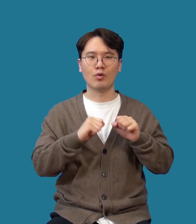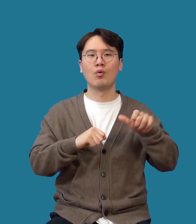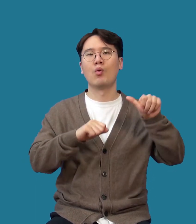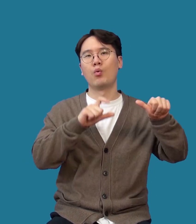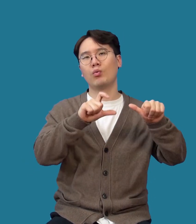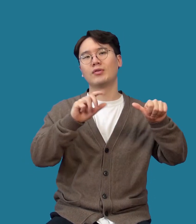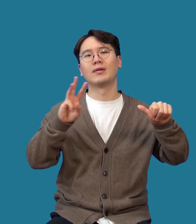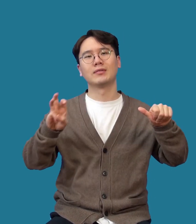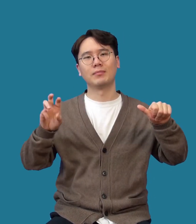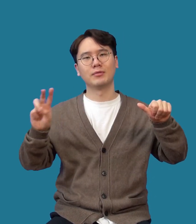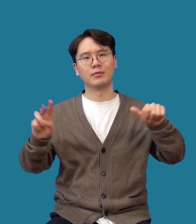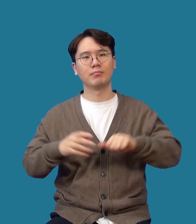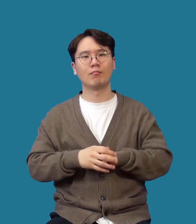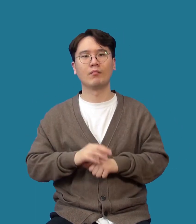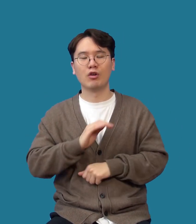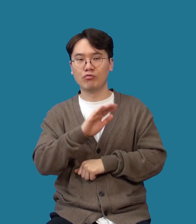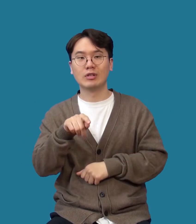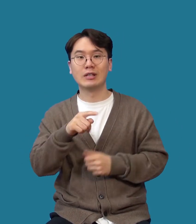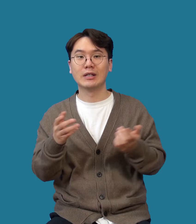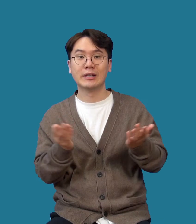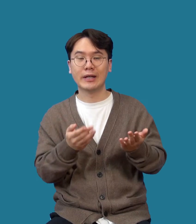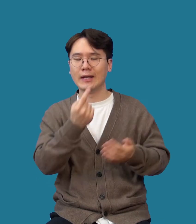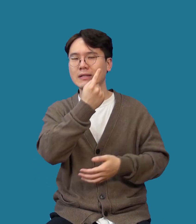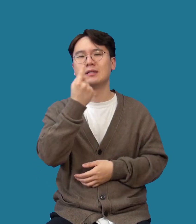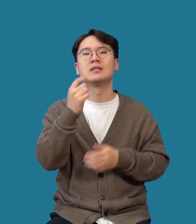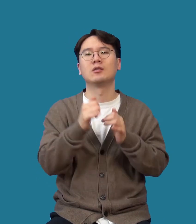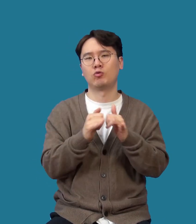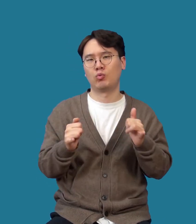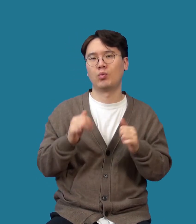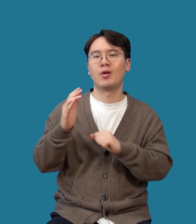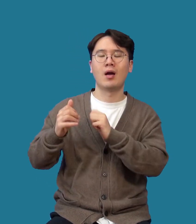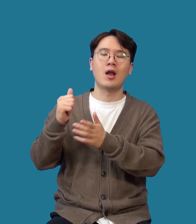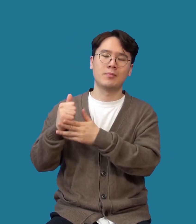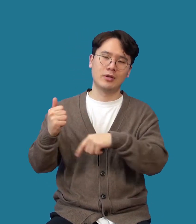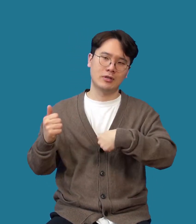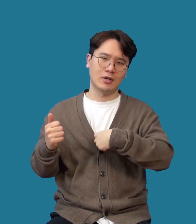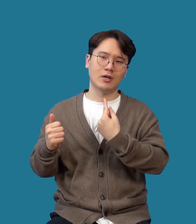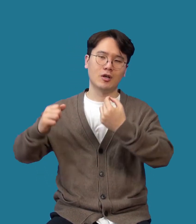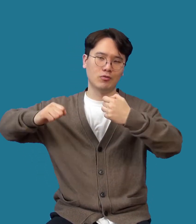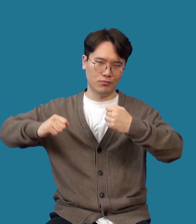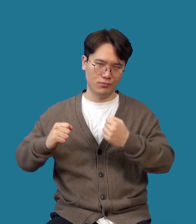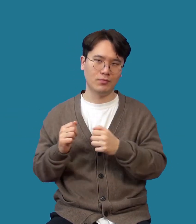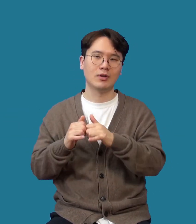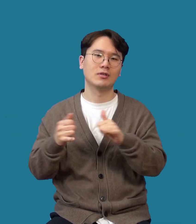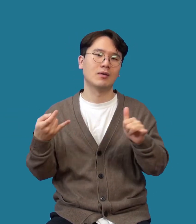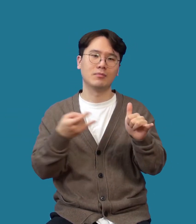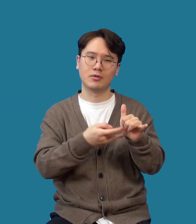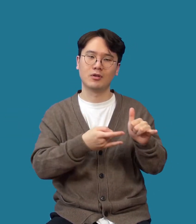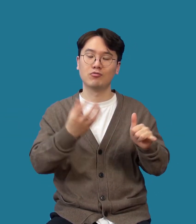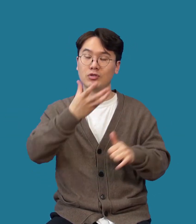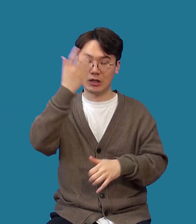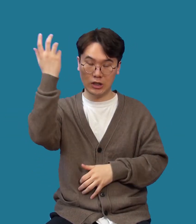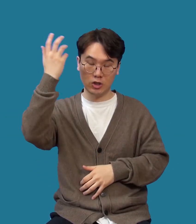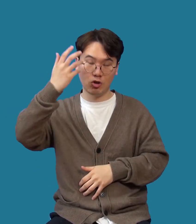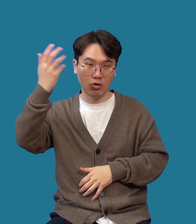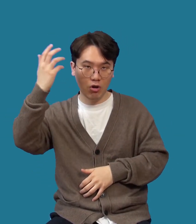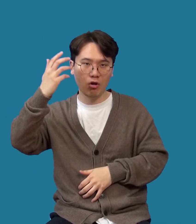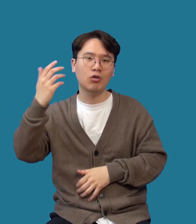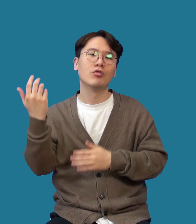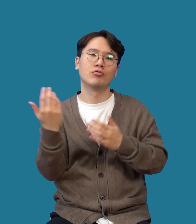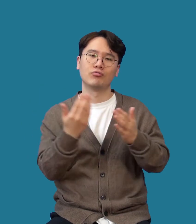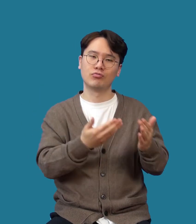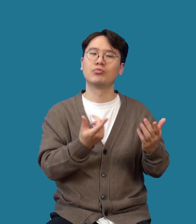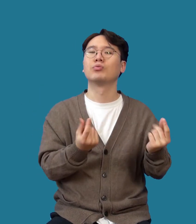32절, 우리는 이 일의 증인이요 하나님이 자기에게 순종하는 사람들에게 주신 성령도 그러하니라